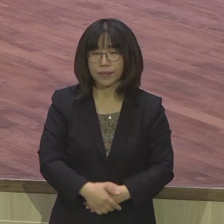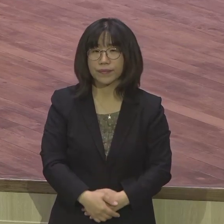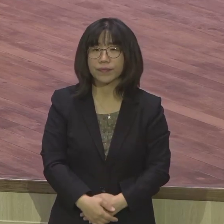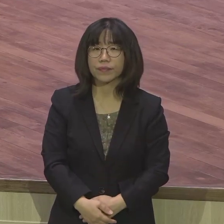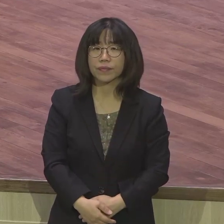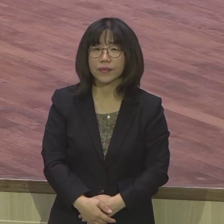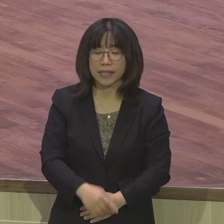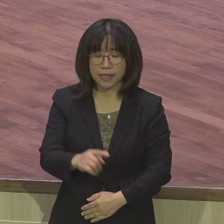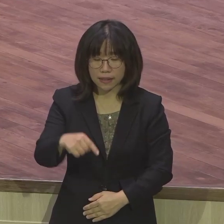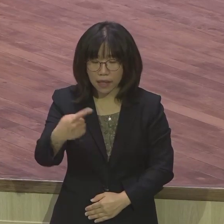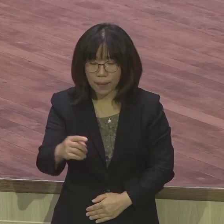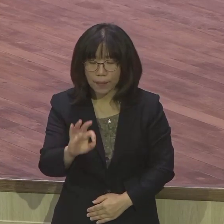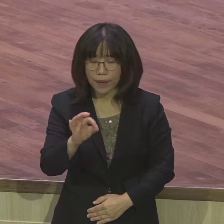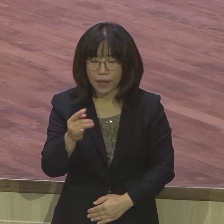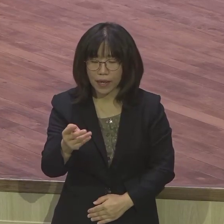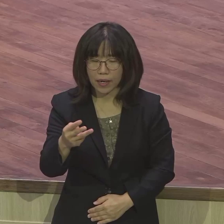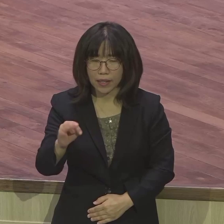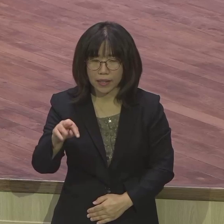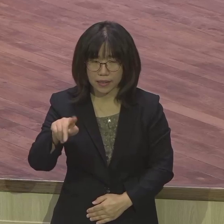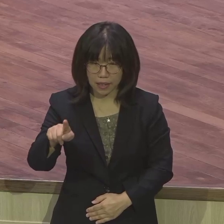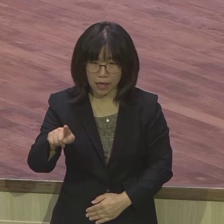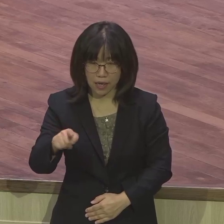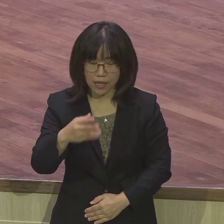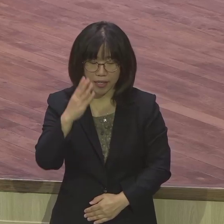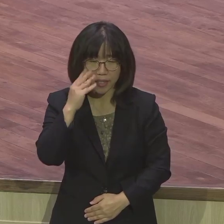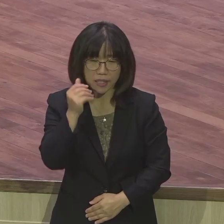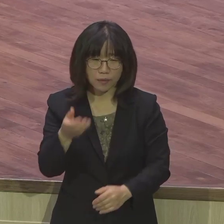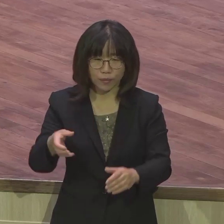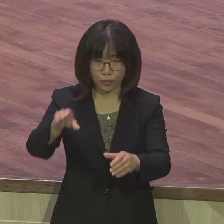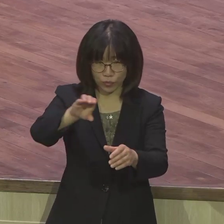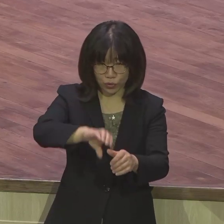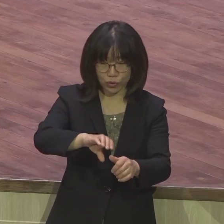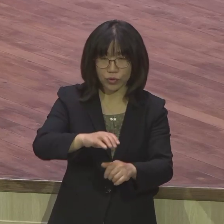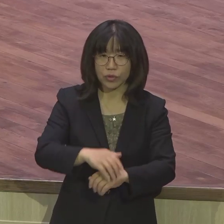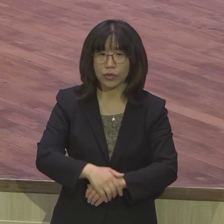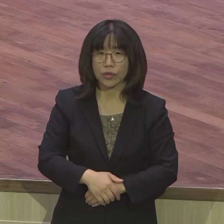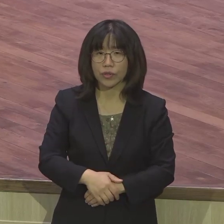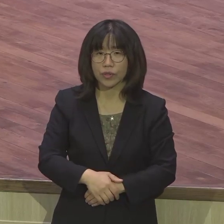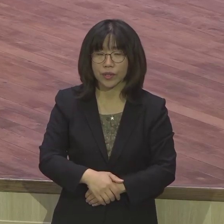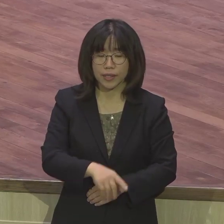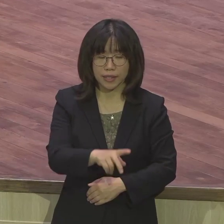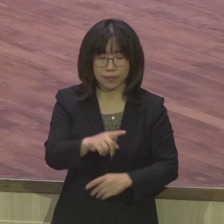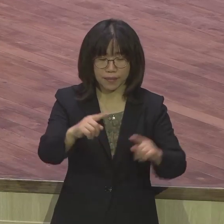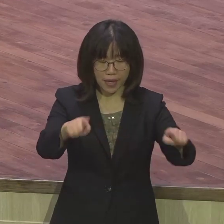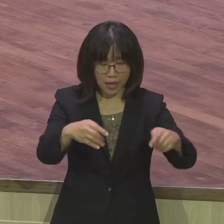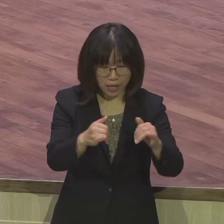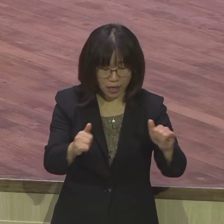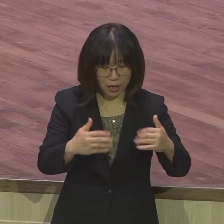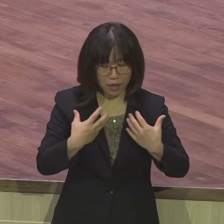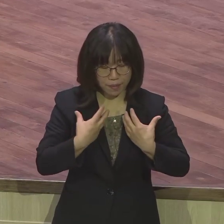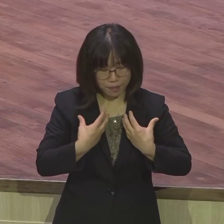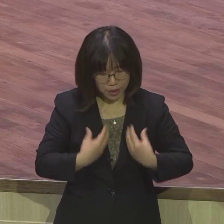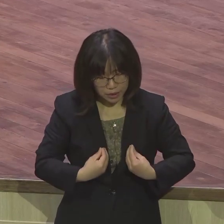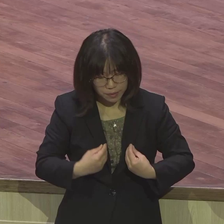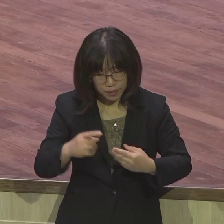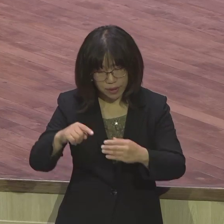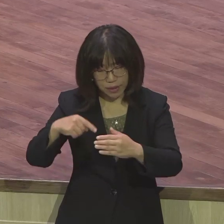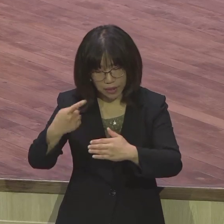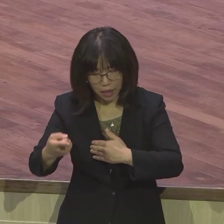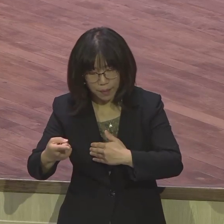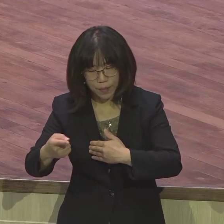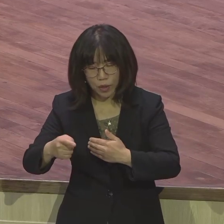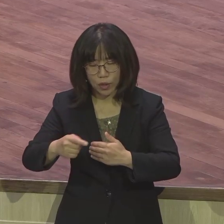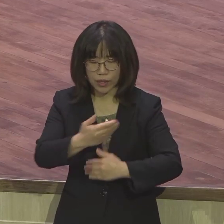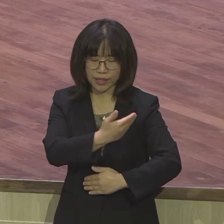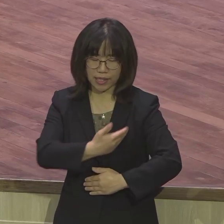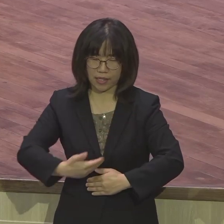부어라. 다시 말하면 엘리야에게 그 낙심의 시간이 있었고 세미한 하나님의 음성을 듣게 하는